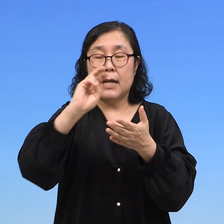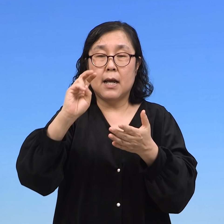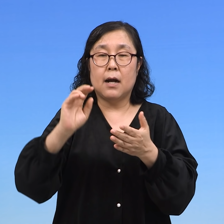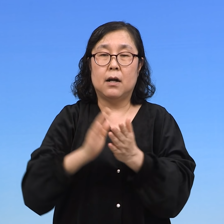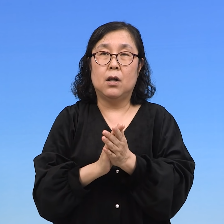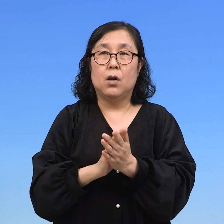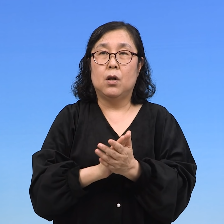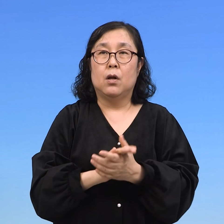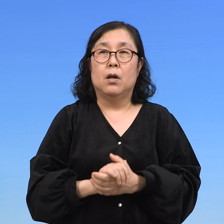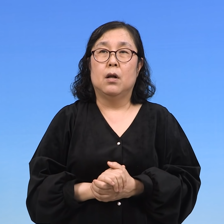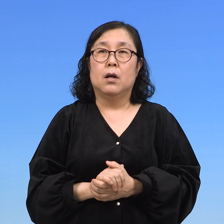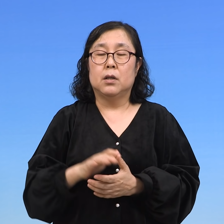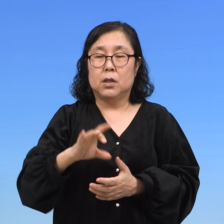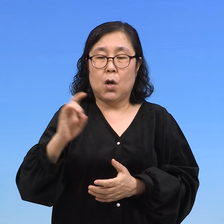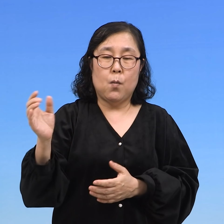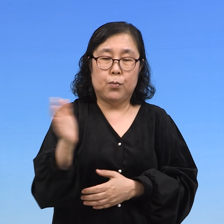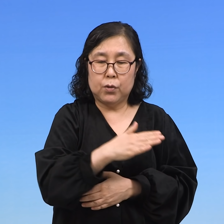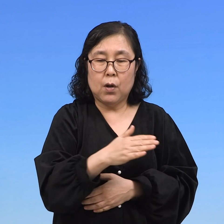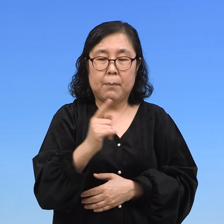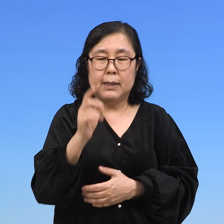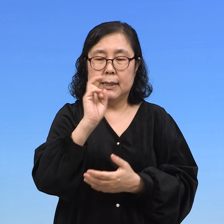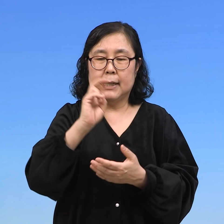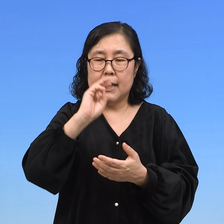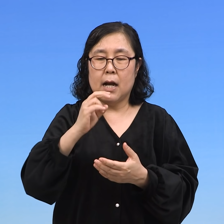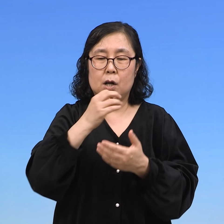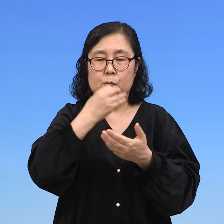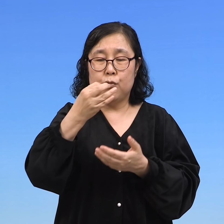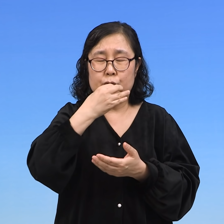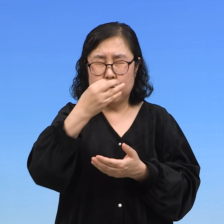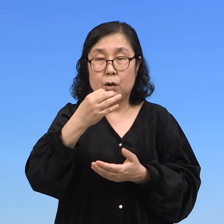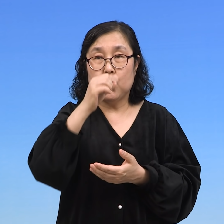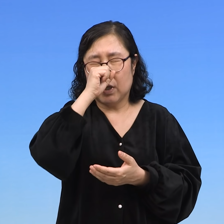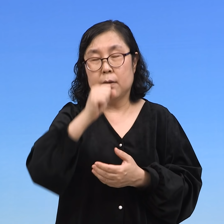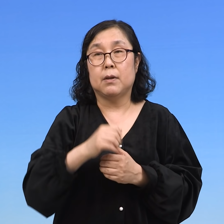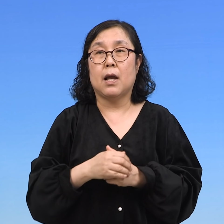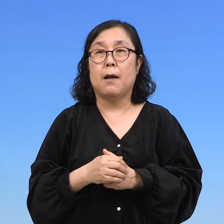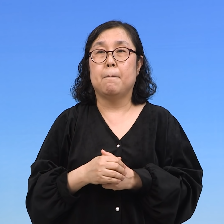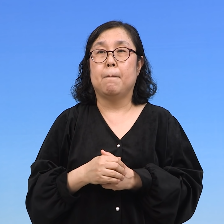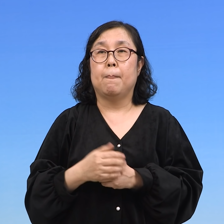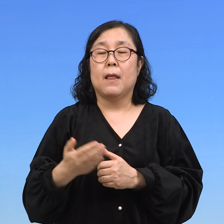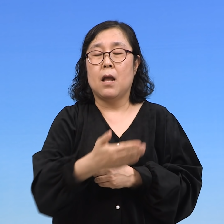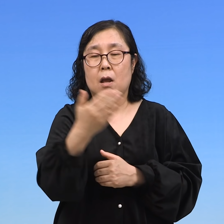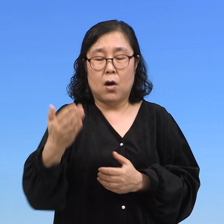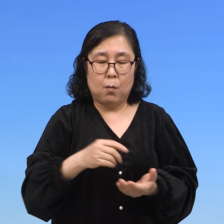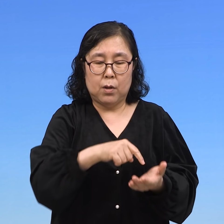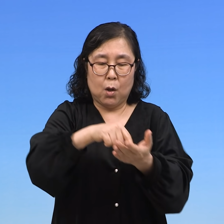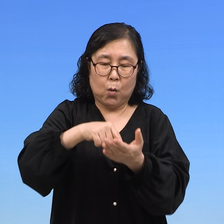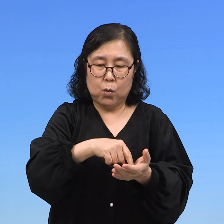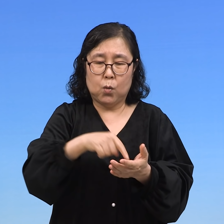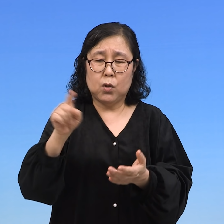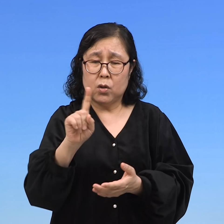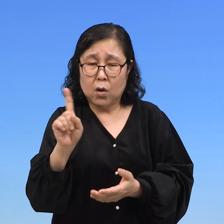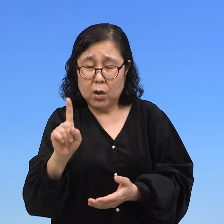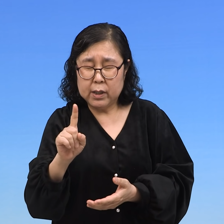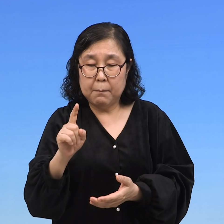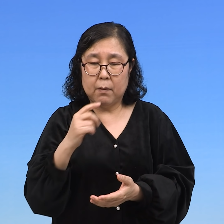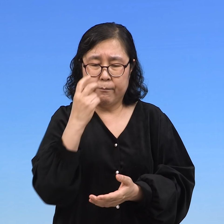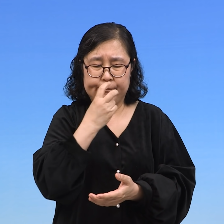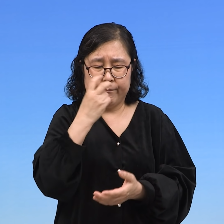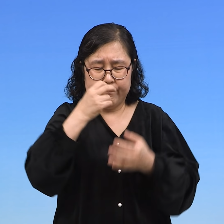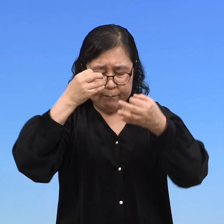우리가 부르는 건 후렴이고요 처음부터 한번 이 찬양을 부를 동안에 여러분 정말 여러분의 고독은 어떤 종류인지를